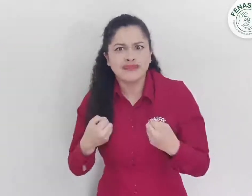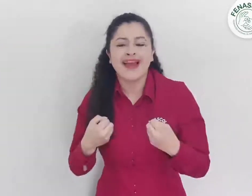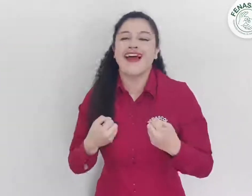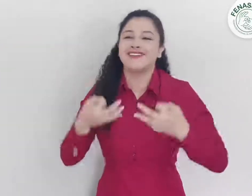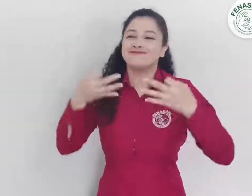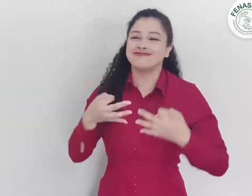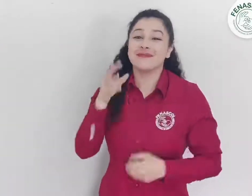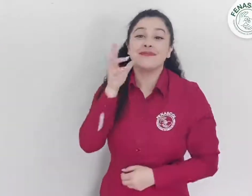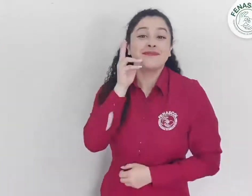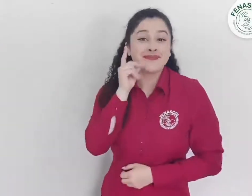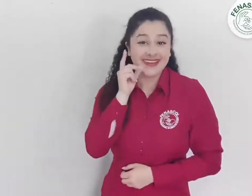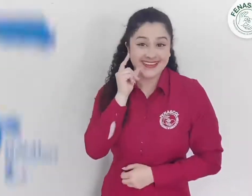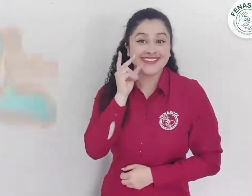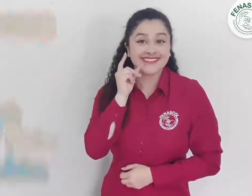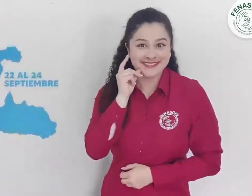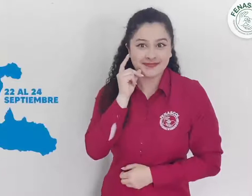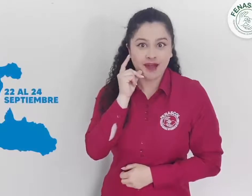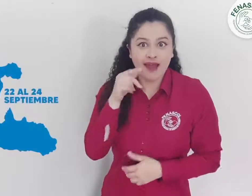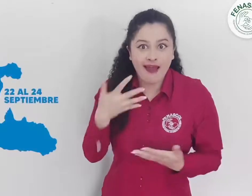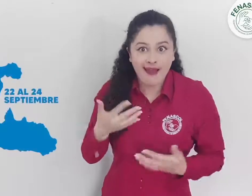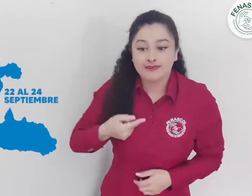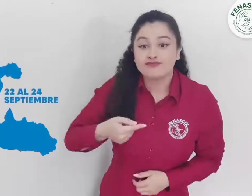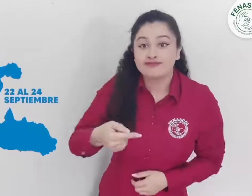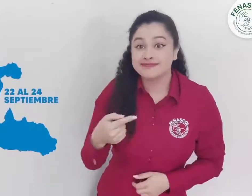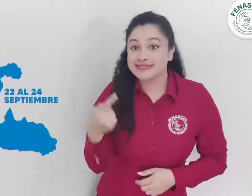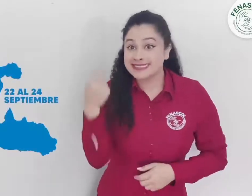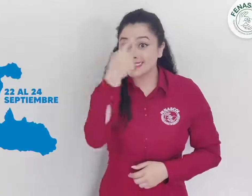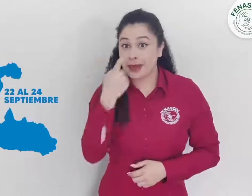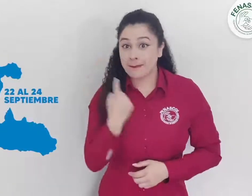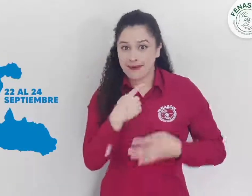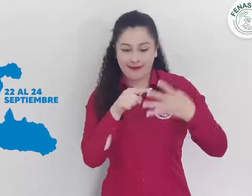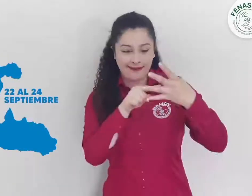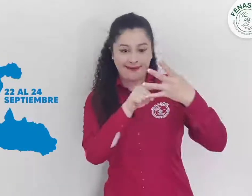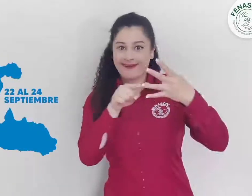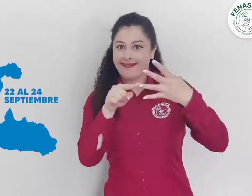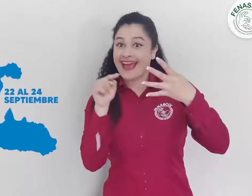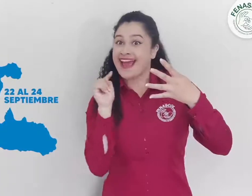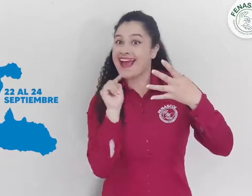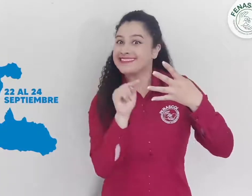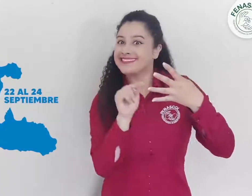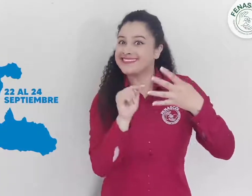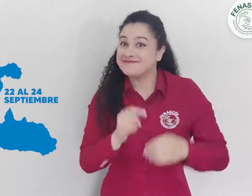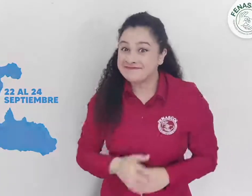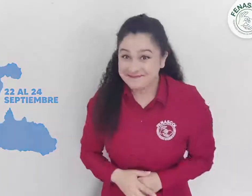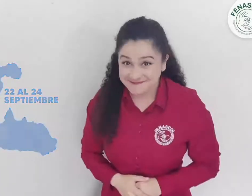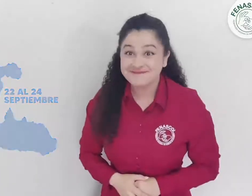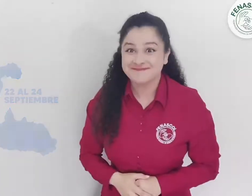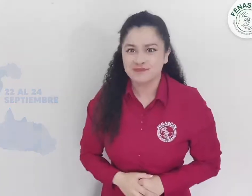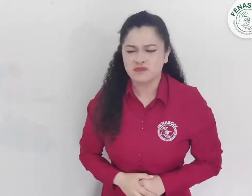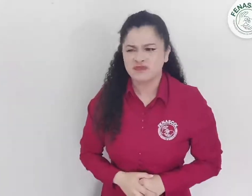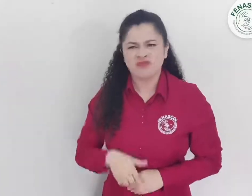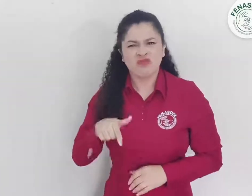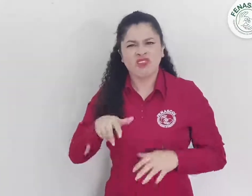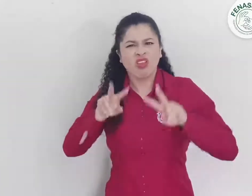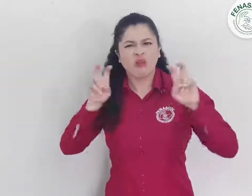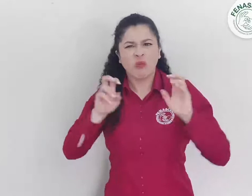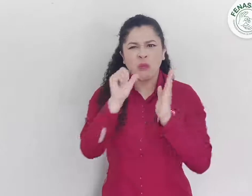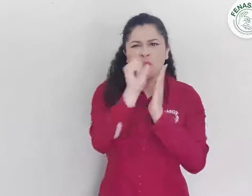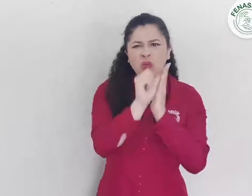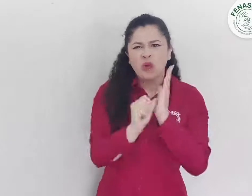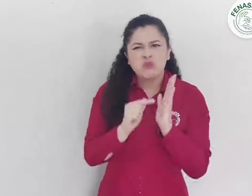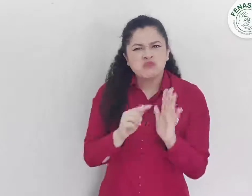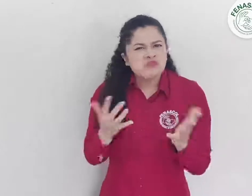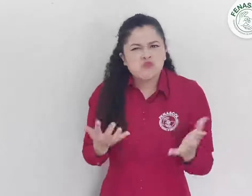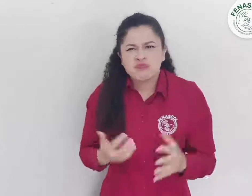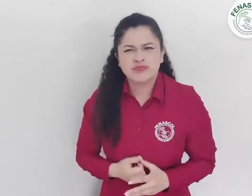tendrá como sede la ciudad de pereira en la tercera semana de septiembre y dentro de su programación tendrá los temas